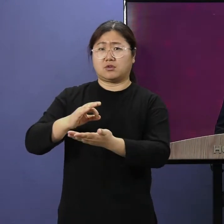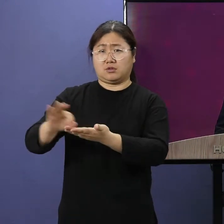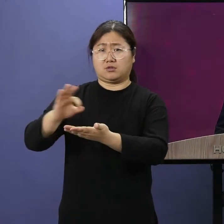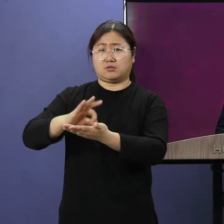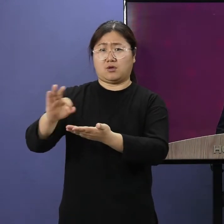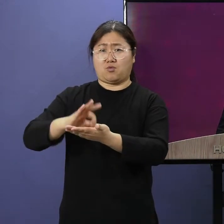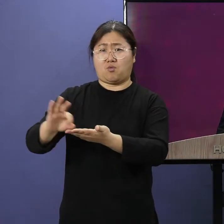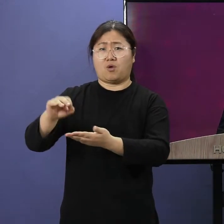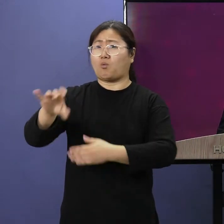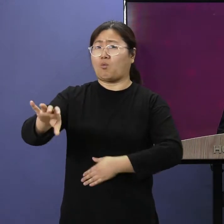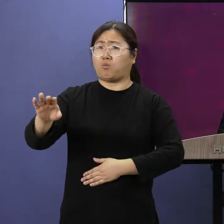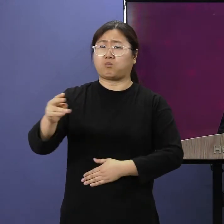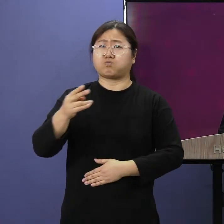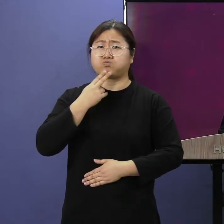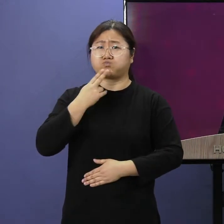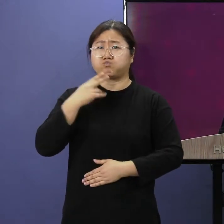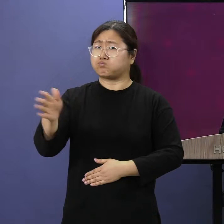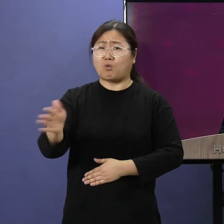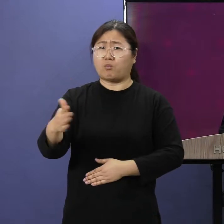거예요.